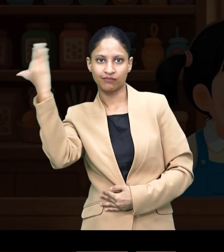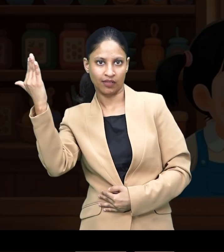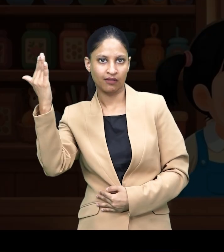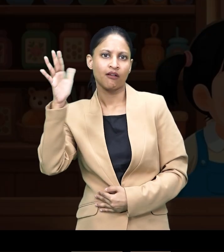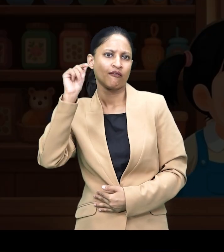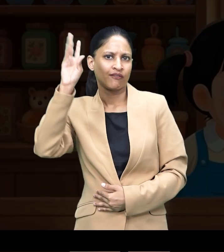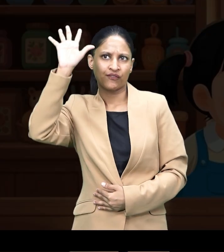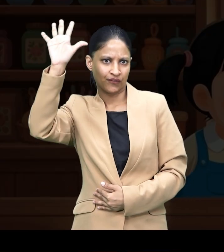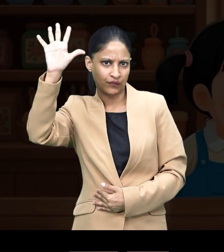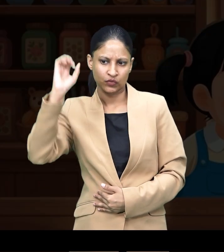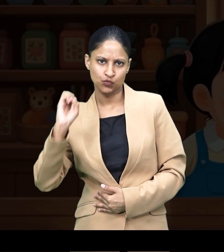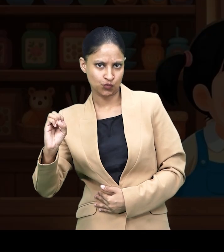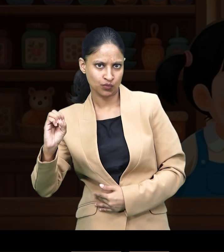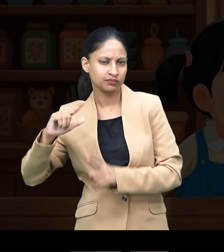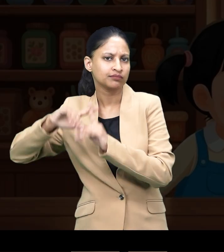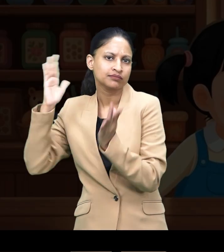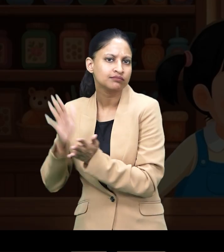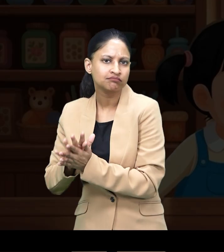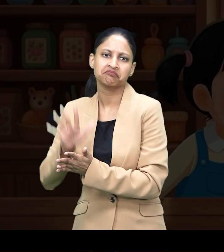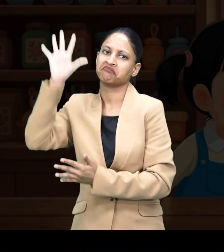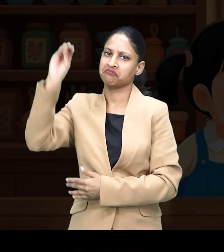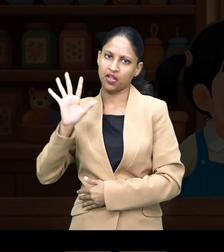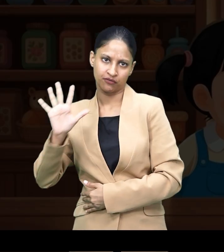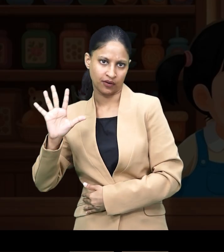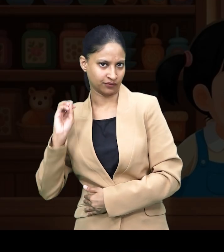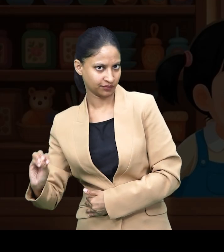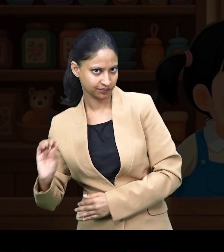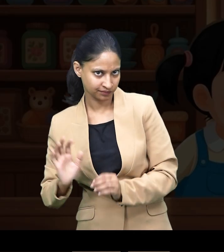चरण 1, इकाई 5 जोड़ 0 बराबर 5।